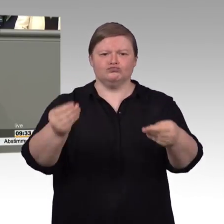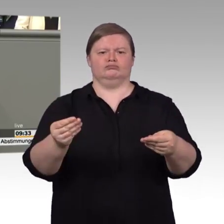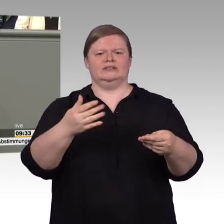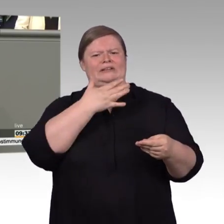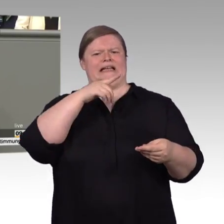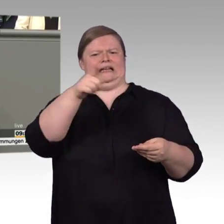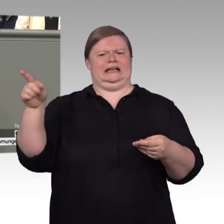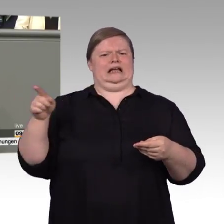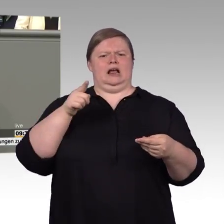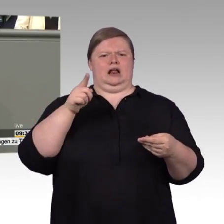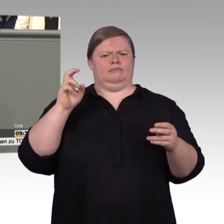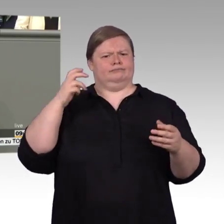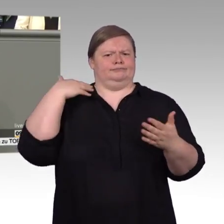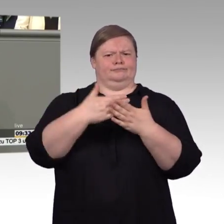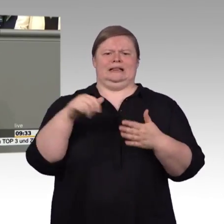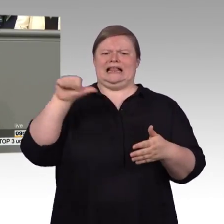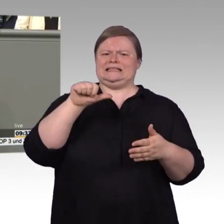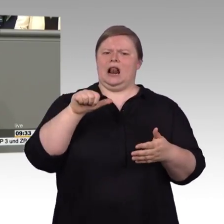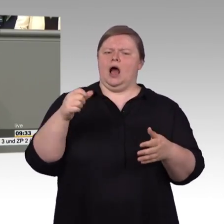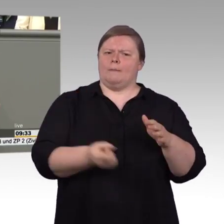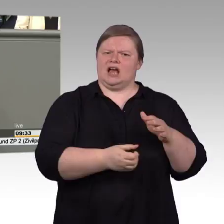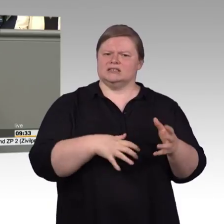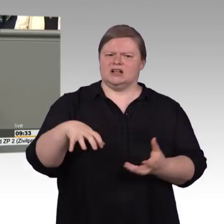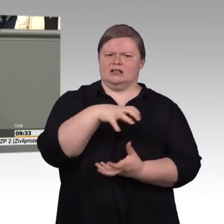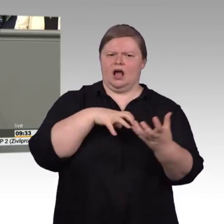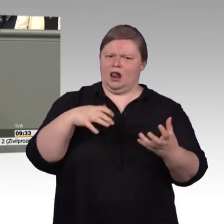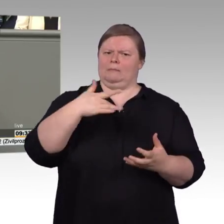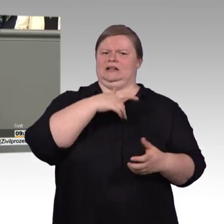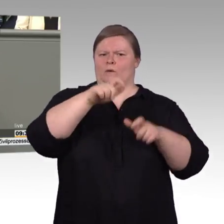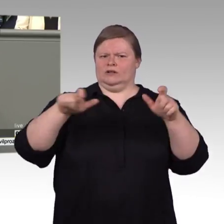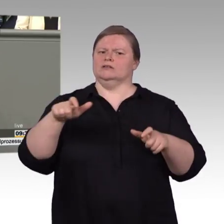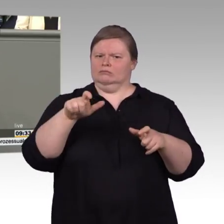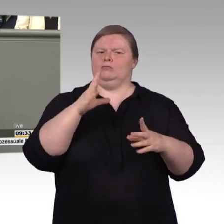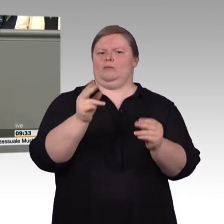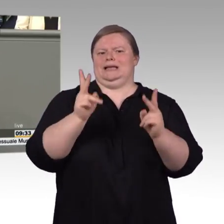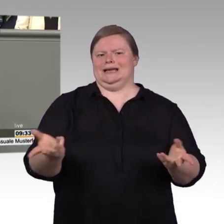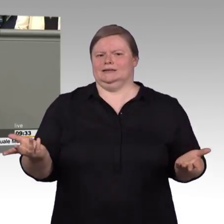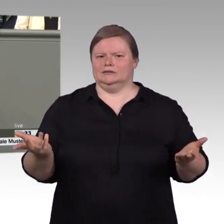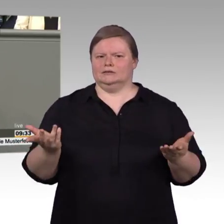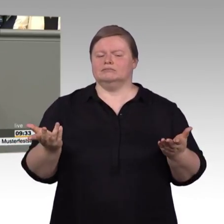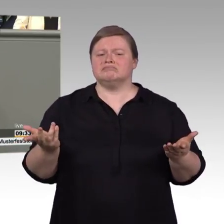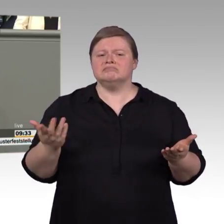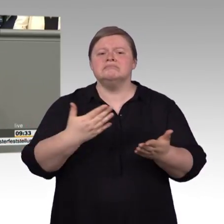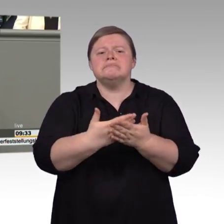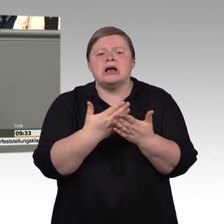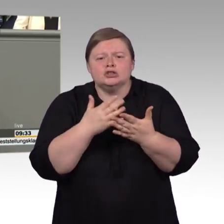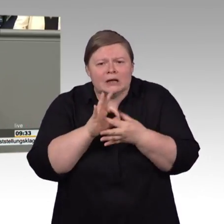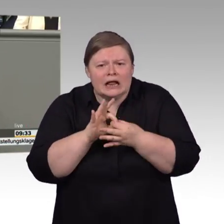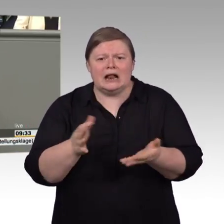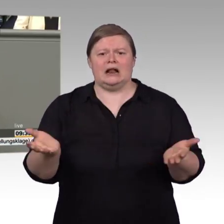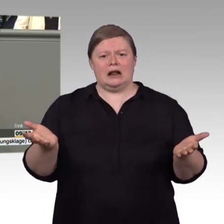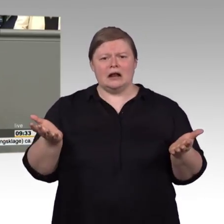zum Beispiel zu einer Entschädigung für den Wertverlust ihrer Autos. Am Ende dieses Jahres droht hier vielen Betroffenen die Verjährung ihrer